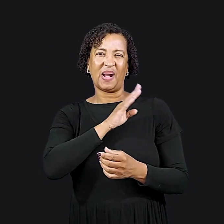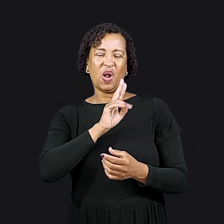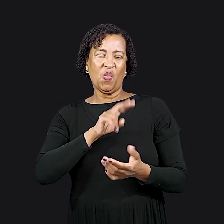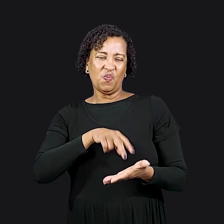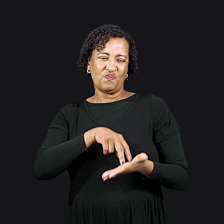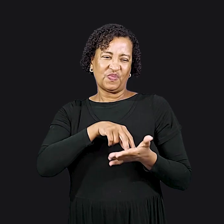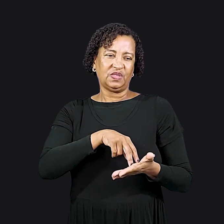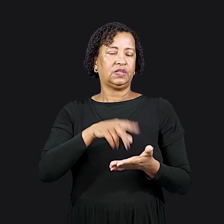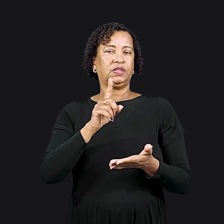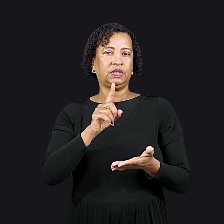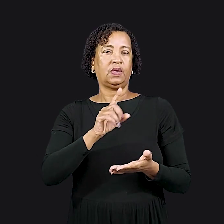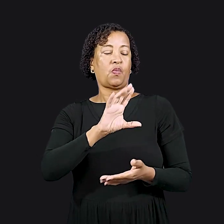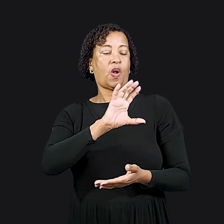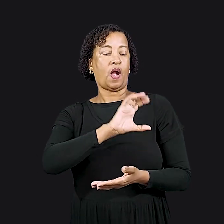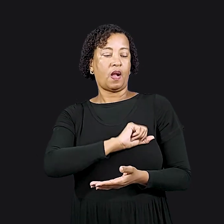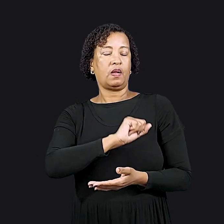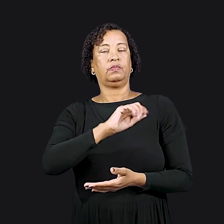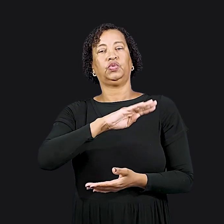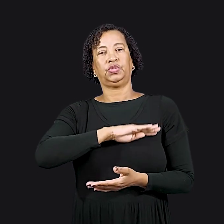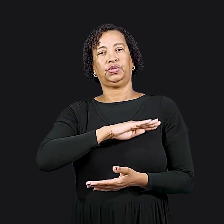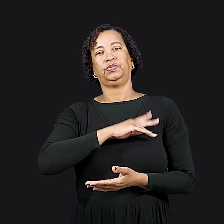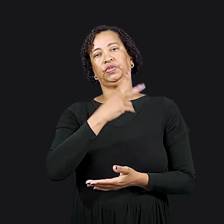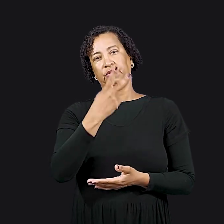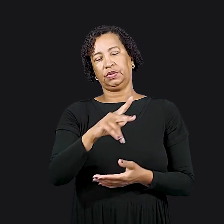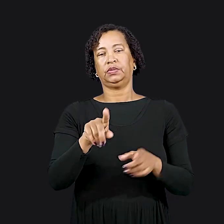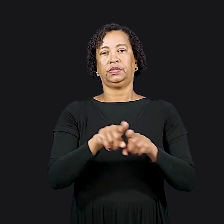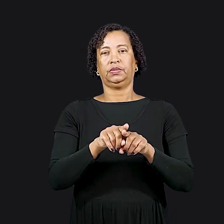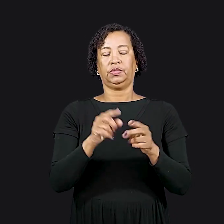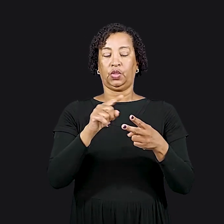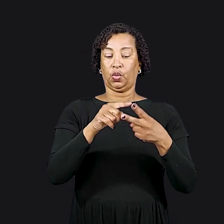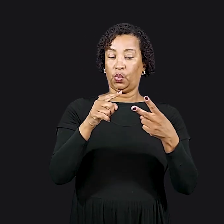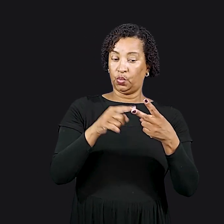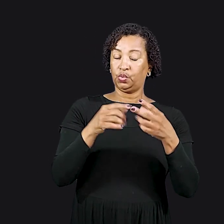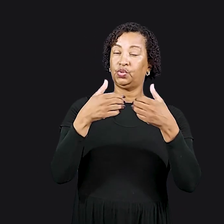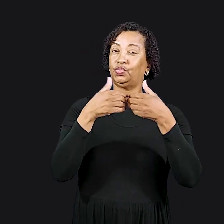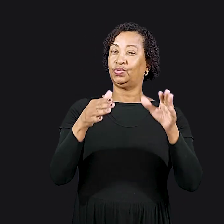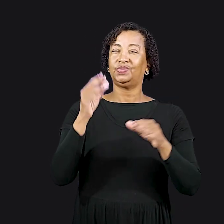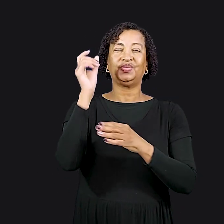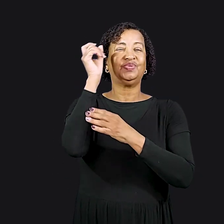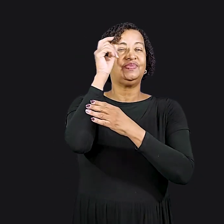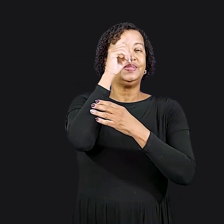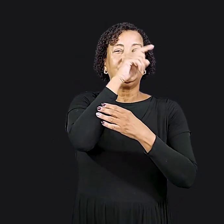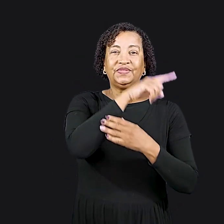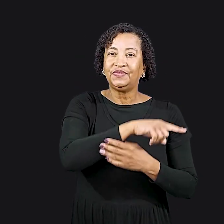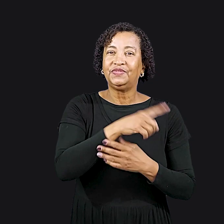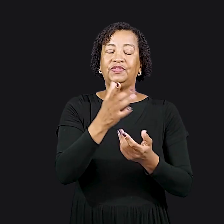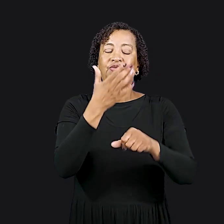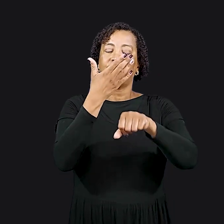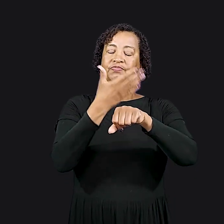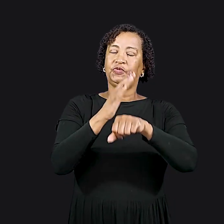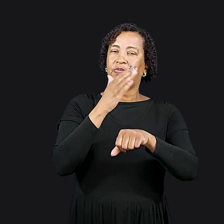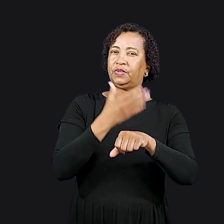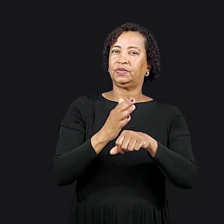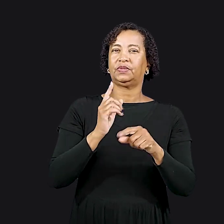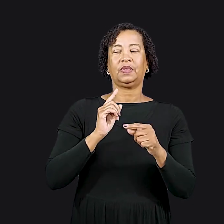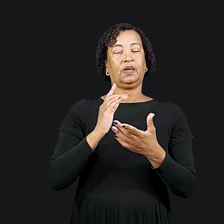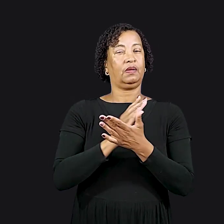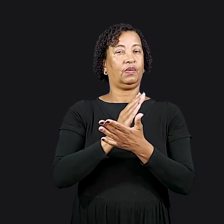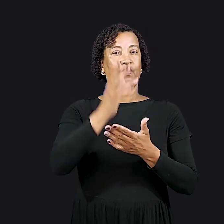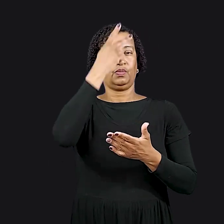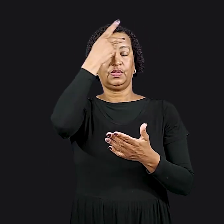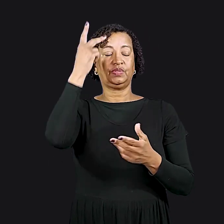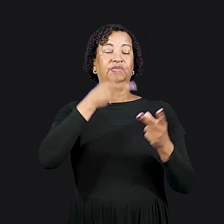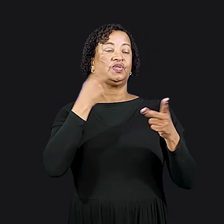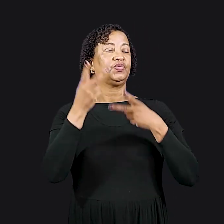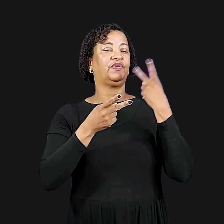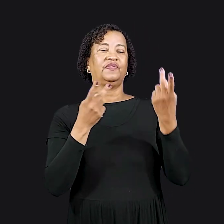perverso e amem os seus inimigos. Esses dois princípios são tão difíceis de serem postos em prática que algumas